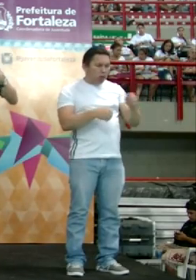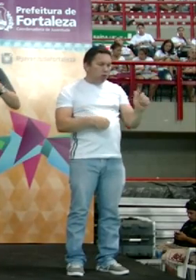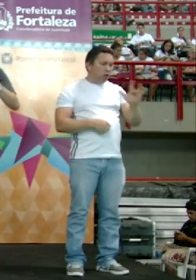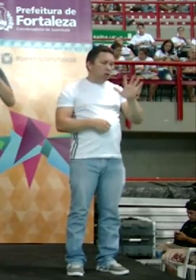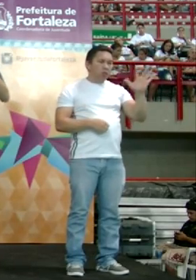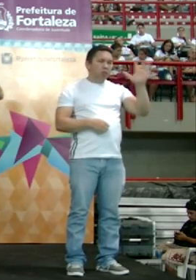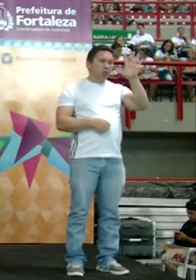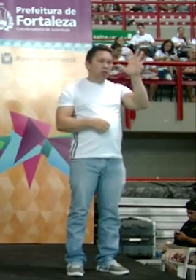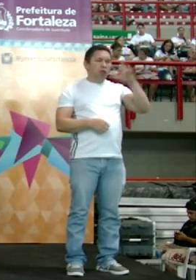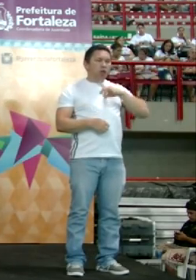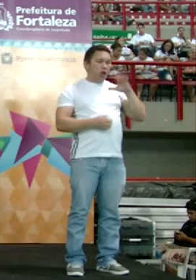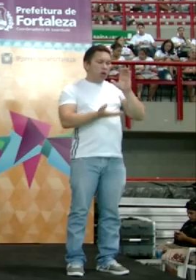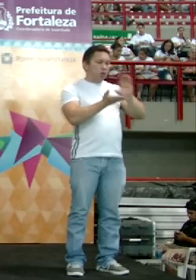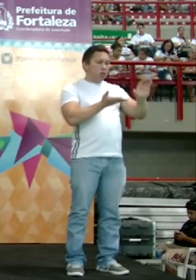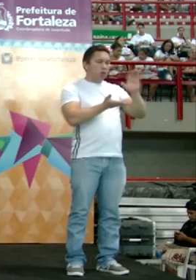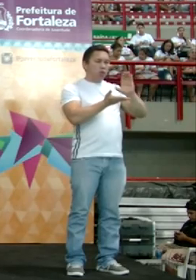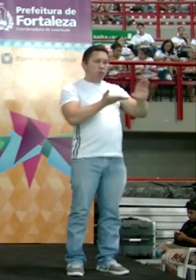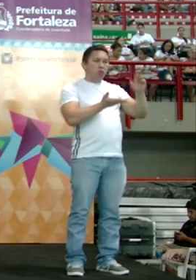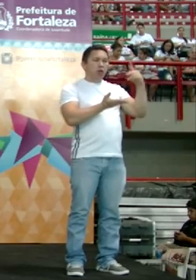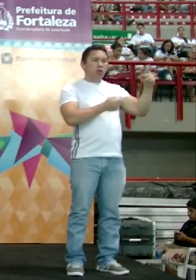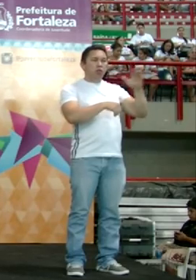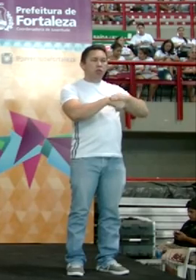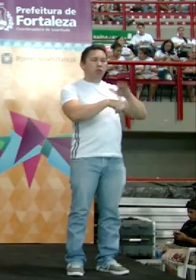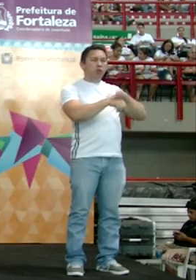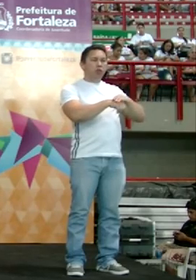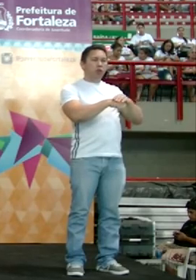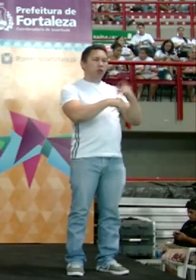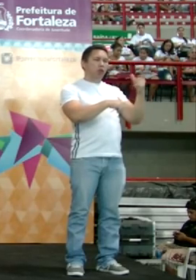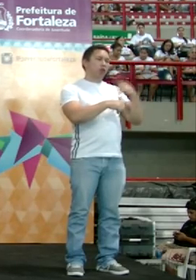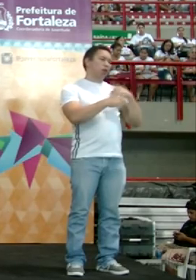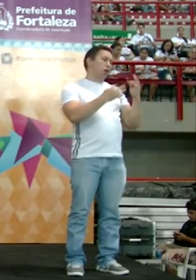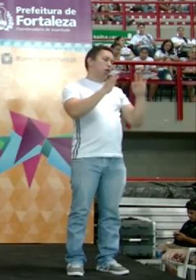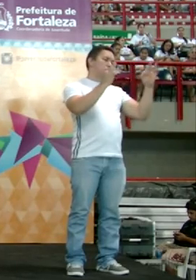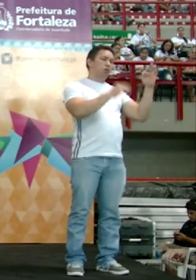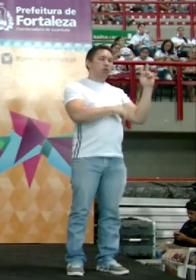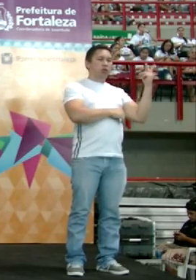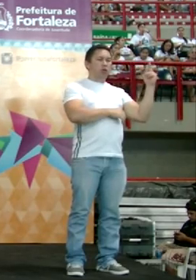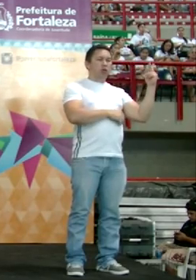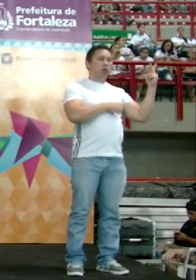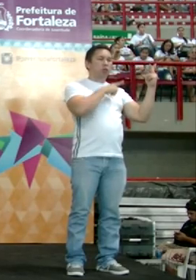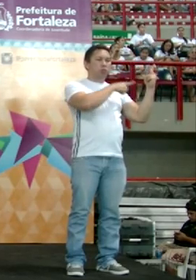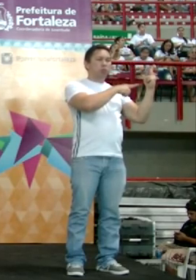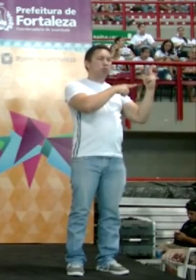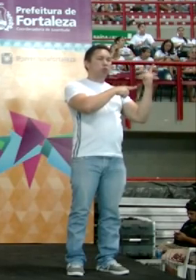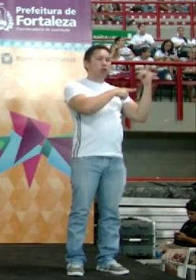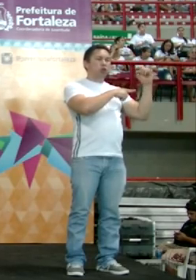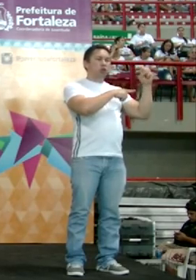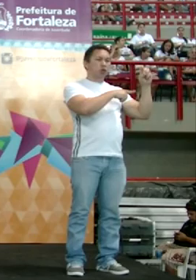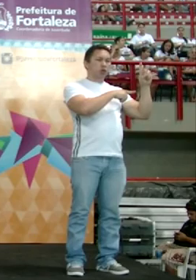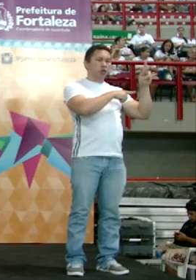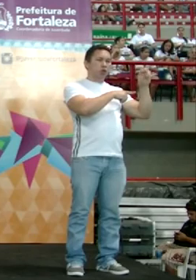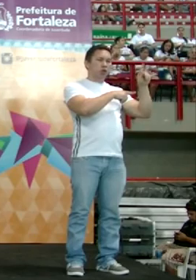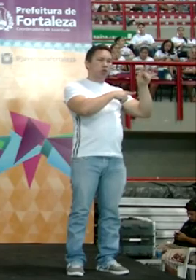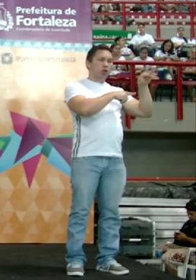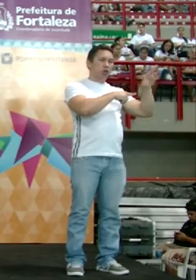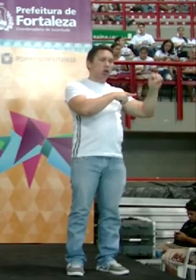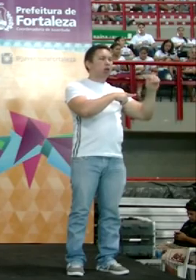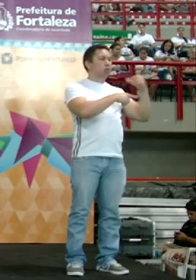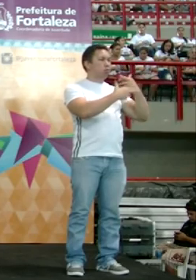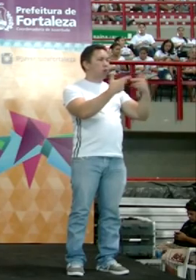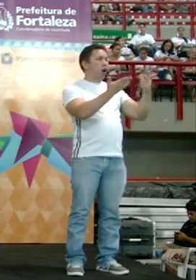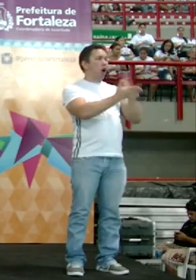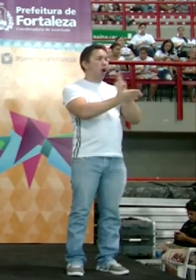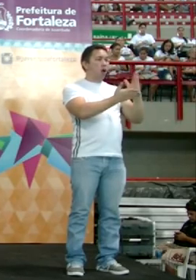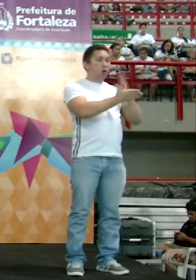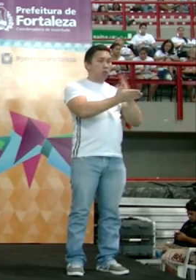Aí começaram a investir na tecnologia de hidrogênio. Já existem algumas coisas de hidrogênio funcionando. O problema